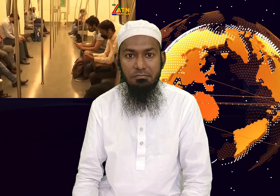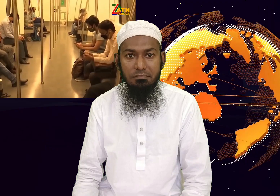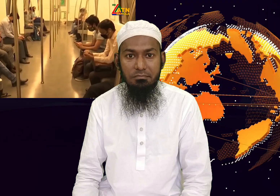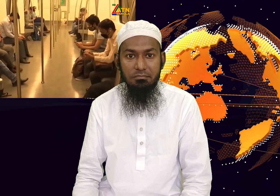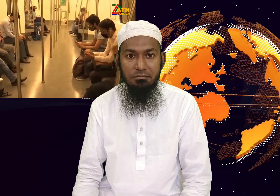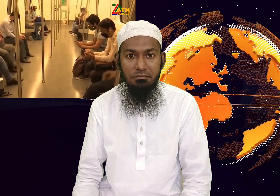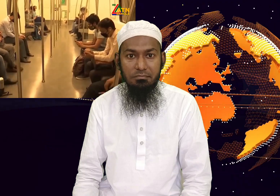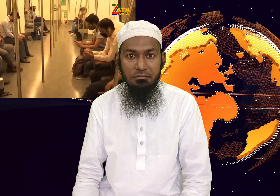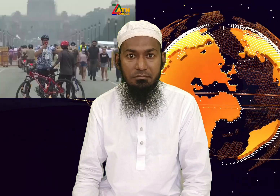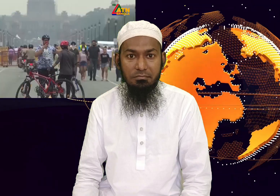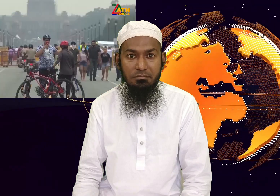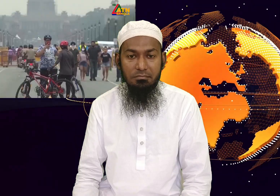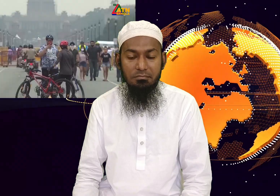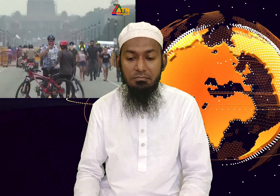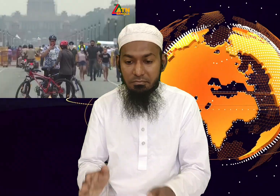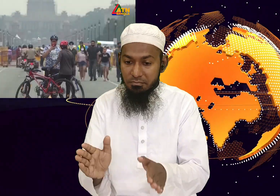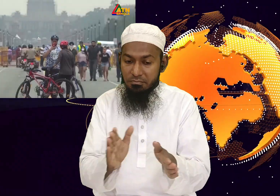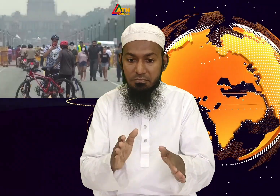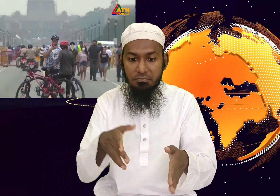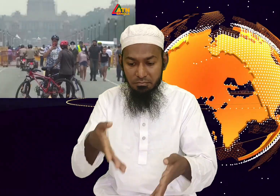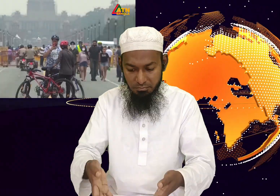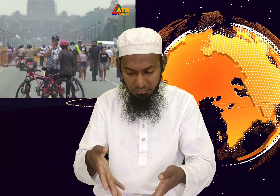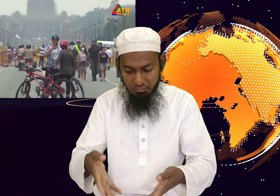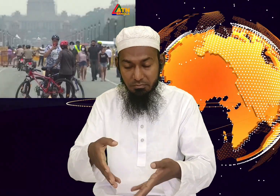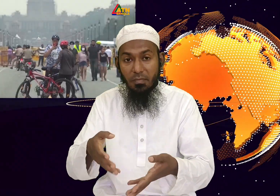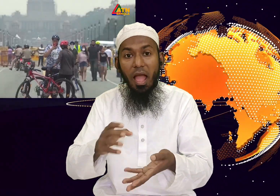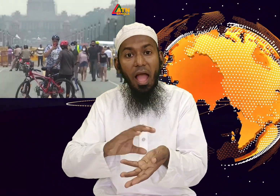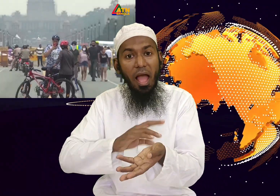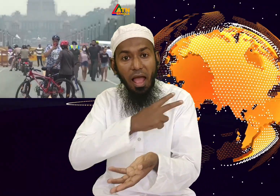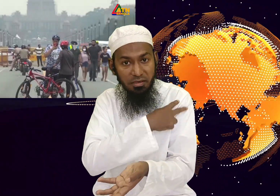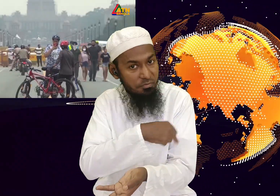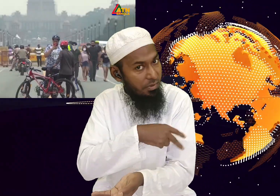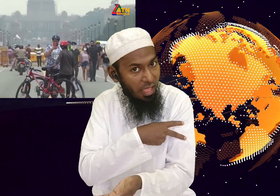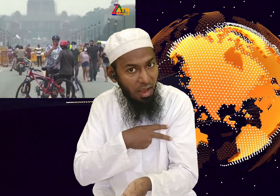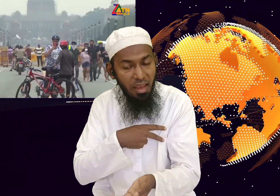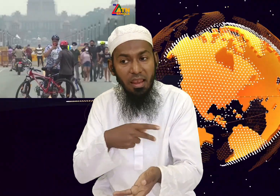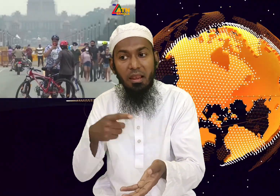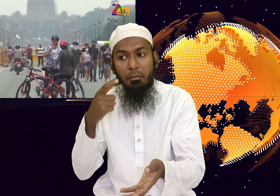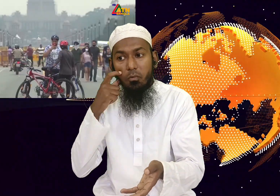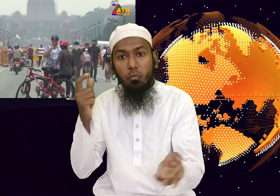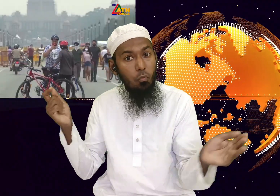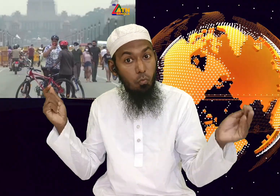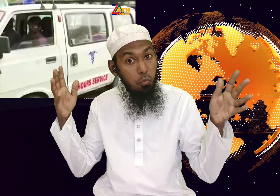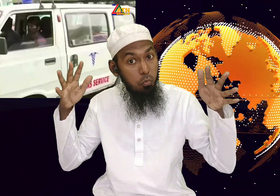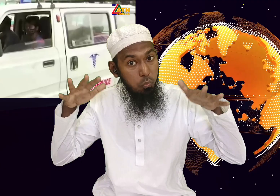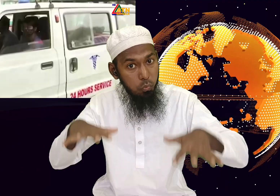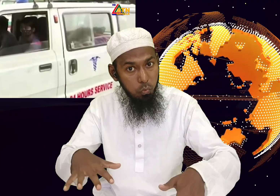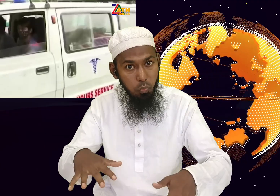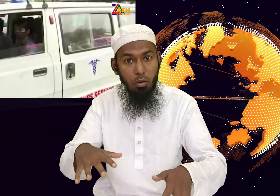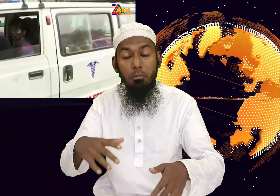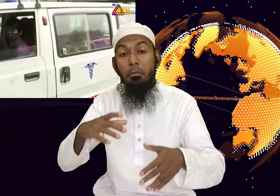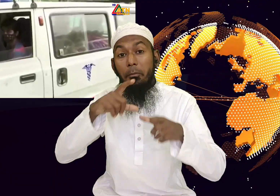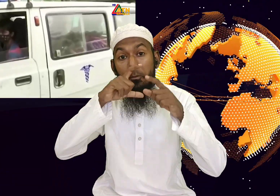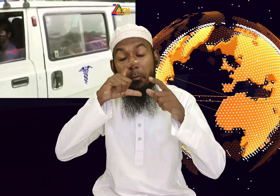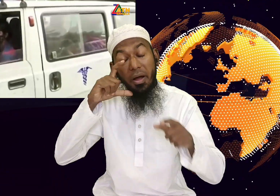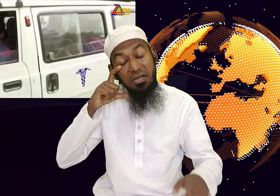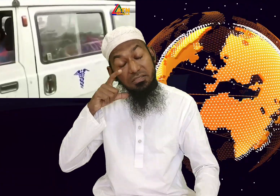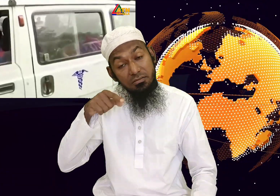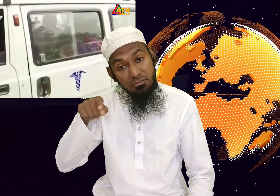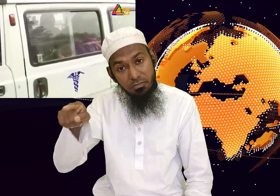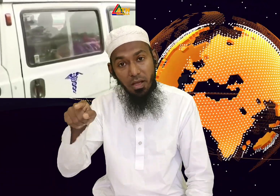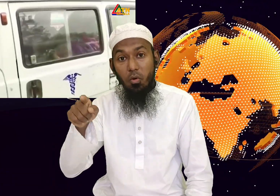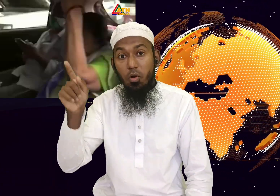পরিস্থিতি মোকাবিলায় হাসপাতাল ও জনসমাগমপূর্ণ স্থানে মাস্ক পরার নির্দেশ দেওয়া হয়েছে। পাশাপাশি আক্রান্তদের